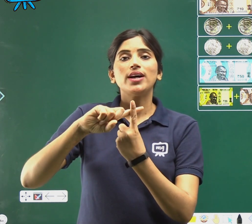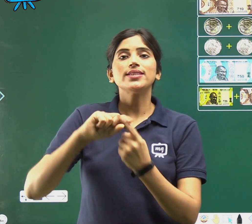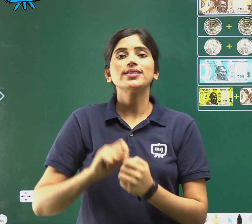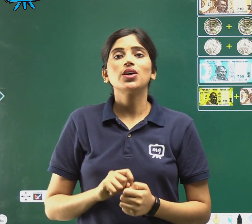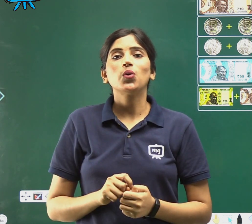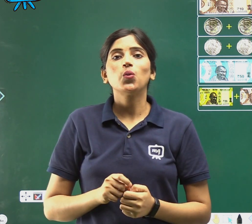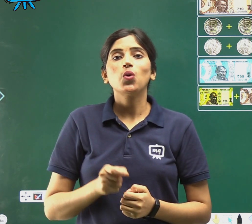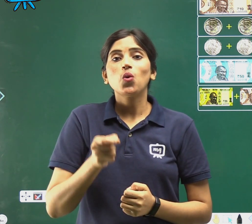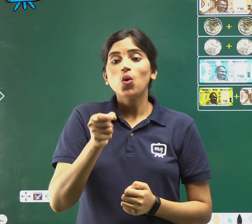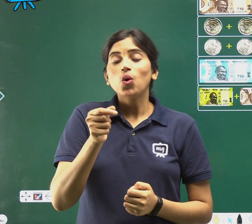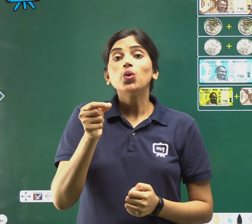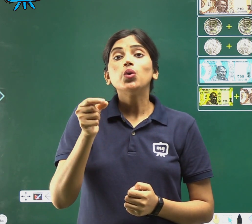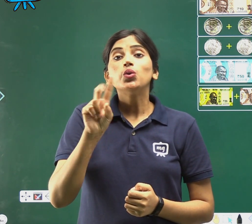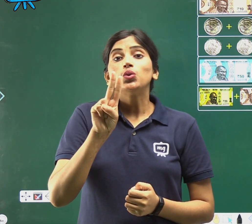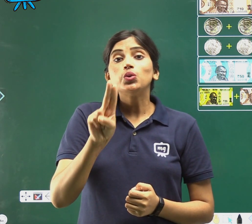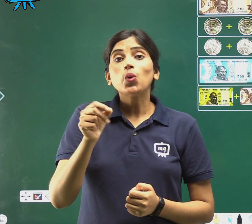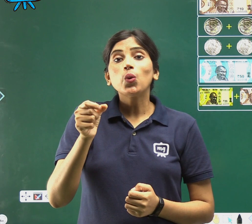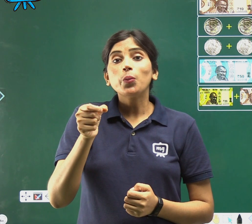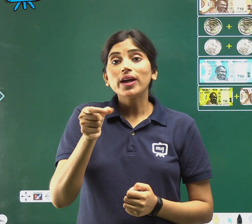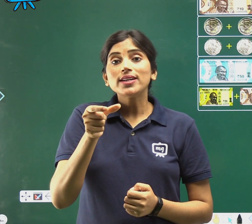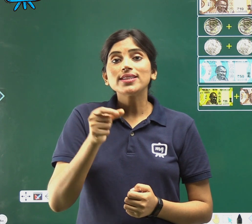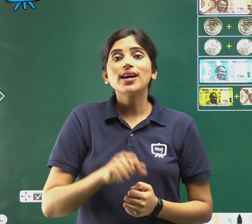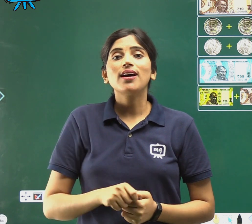प्लस 2 रुपए का सिक्का